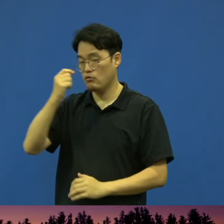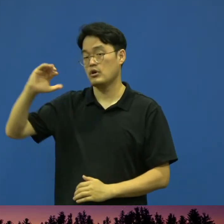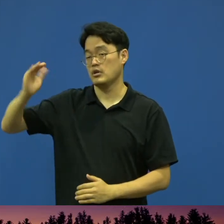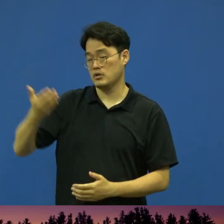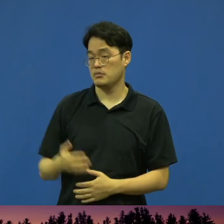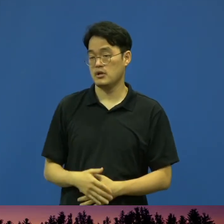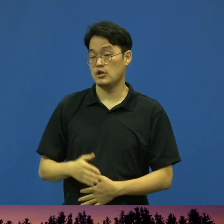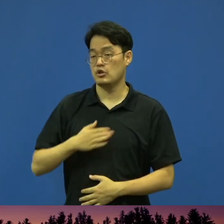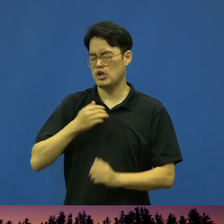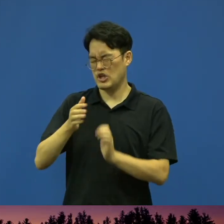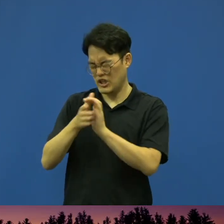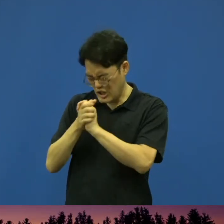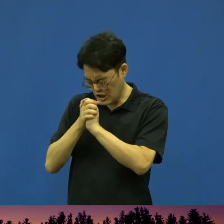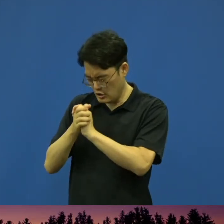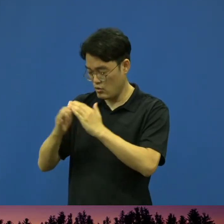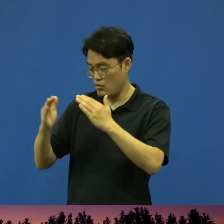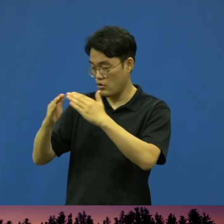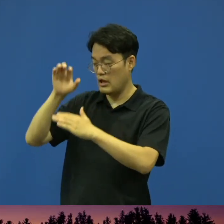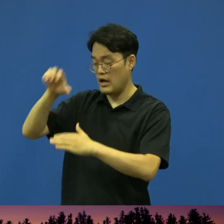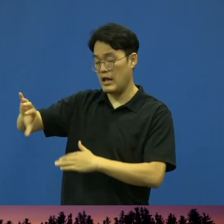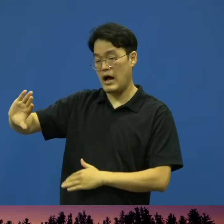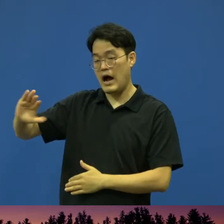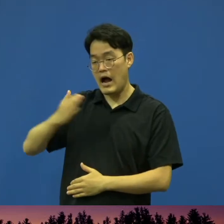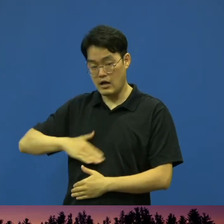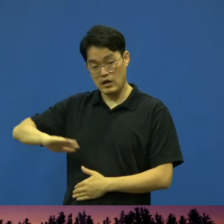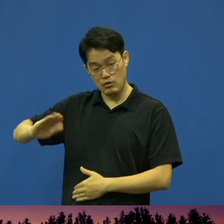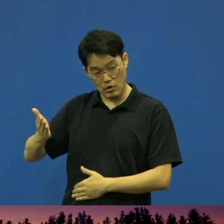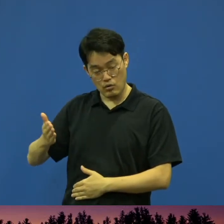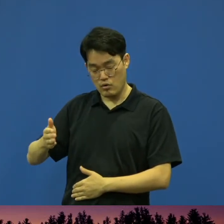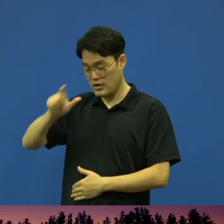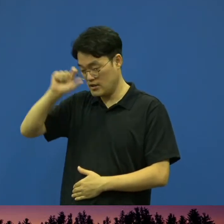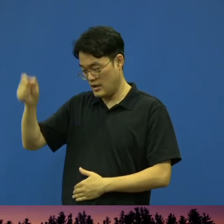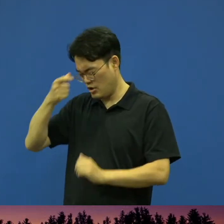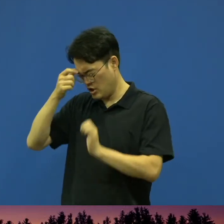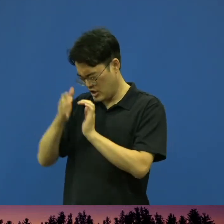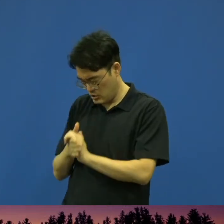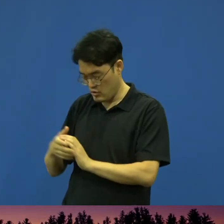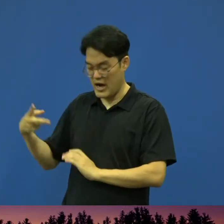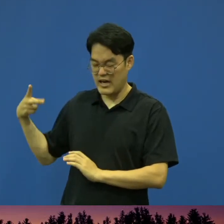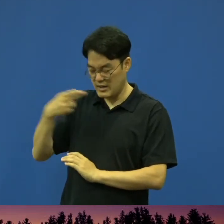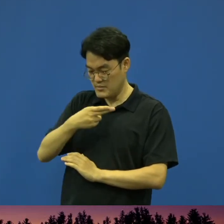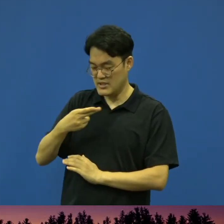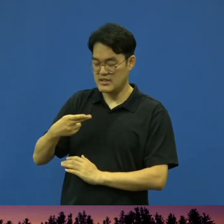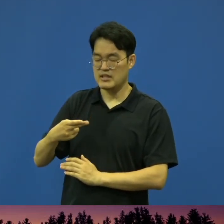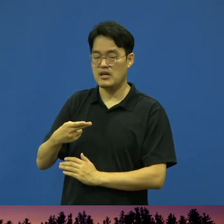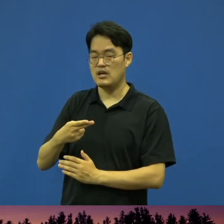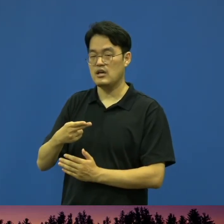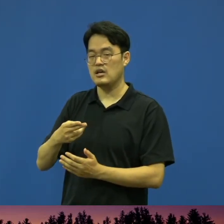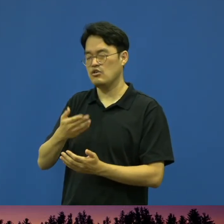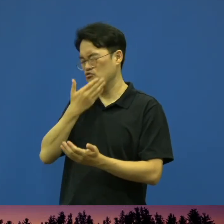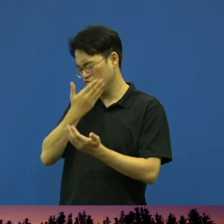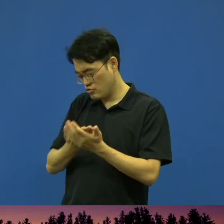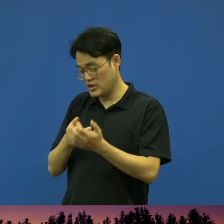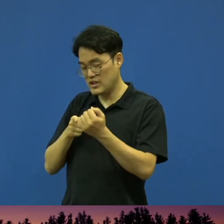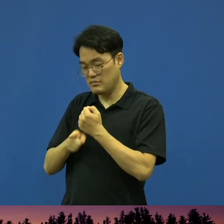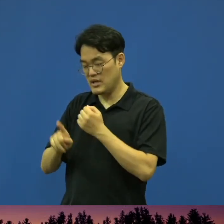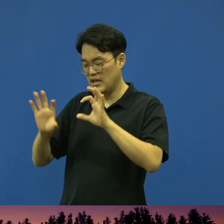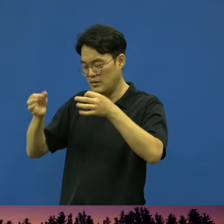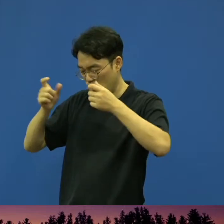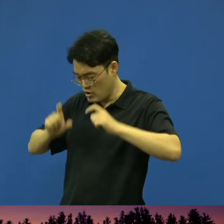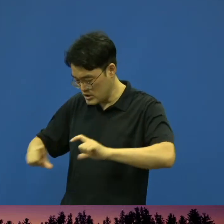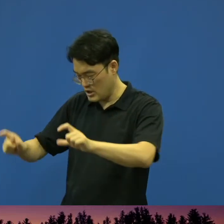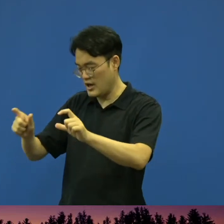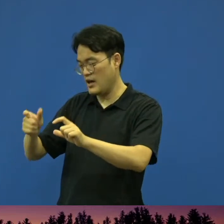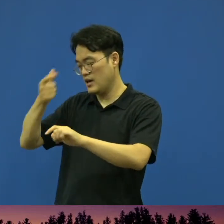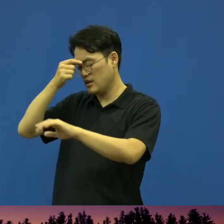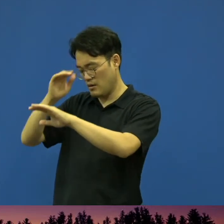기도원을 알게 됐고요, 저는 새벽 기도를 알게 됐습니다. 금식의 가치를 알게 됐고요, 금야 철야 예배의 가치를 알게